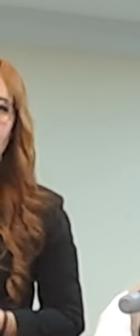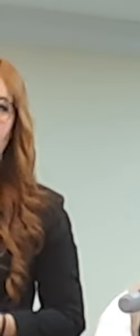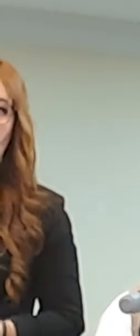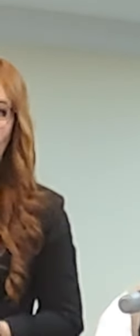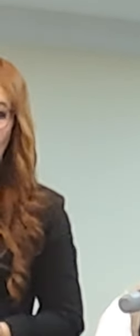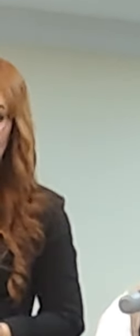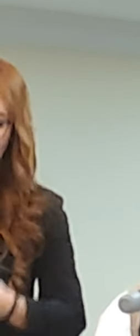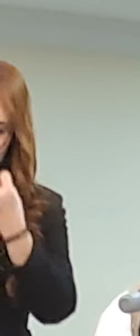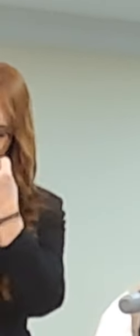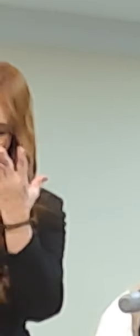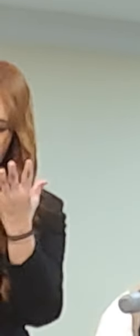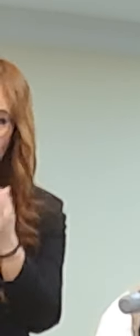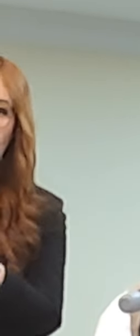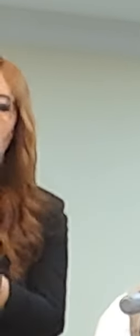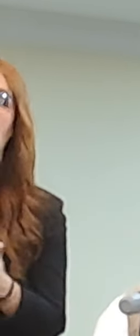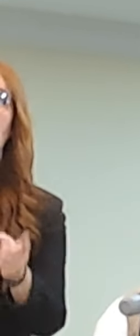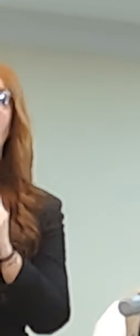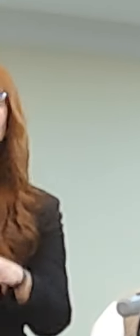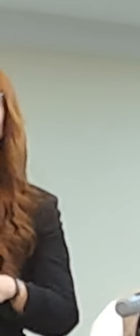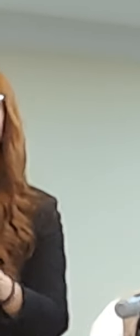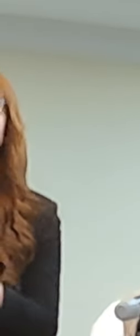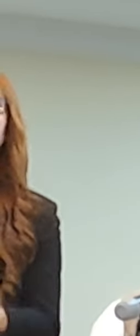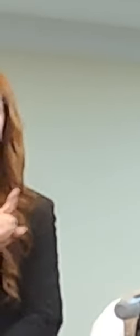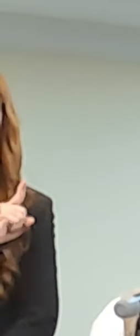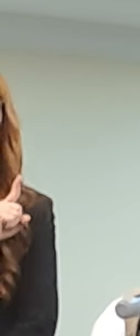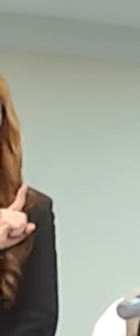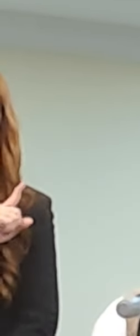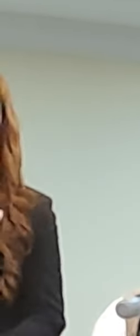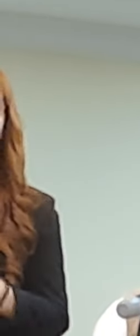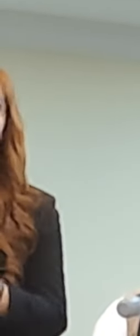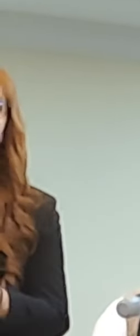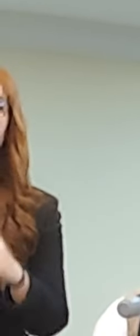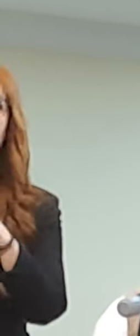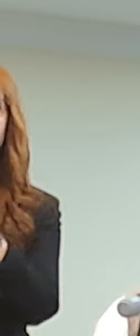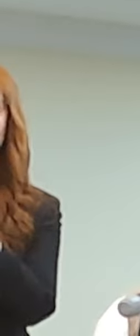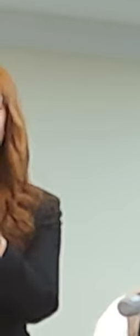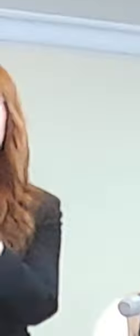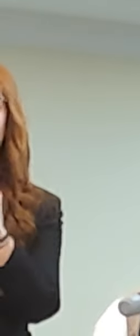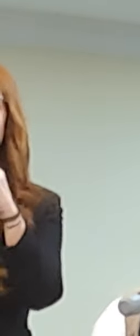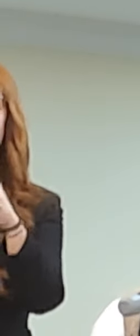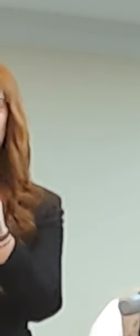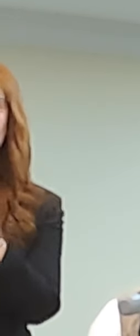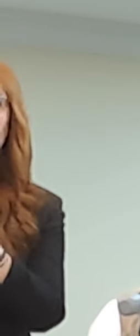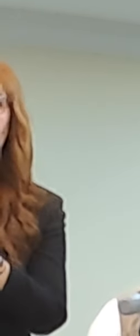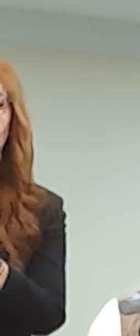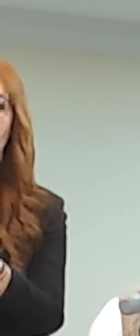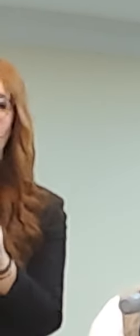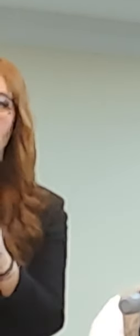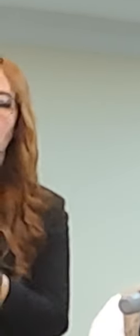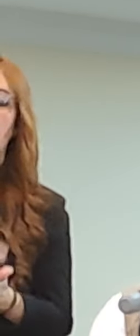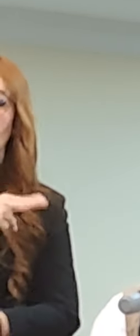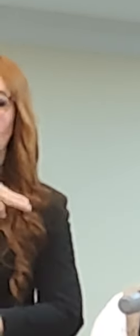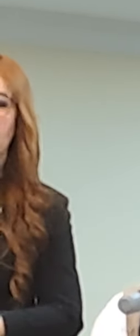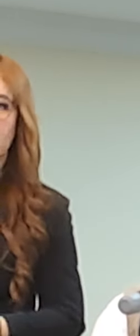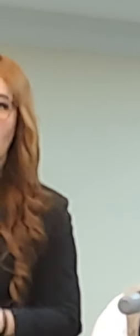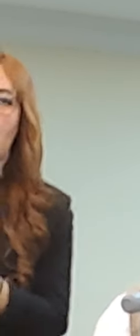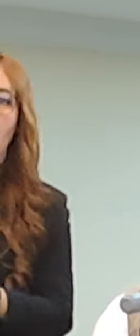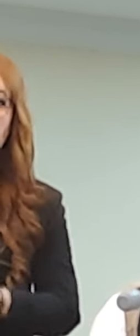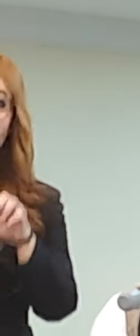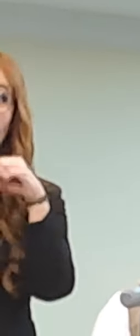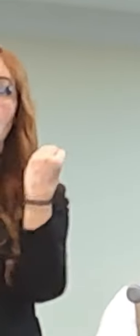kami sampaikan bahwa APSIFOR ini kami adalah pihak independen. APSIFOR Asosiasi Psikologi Forensik Himpunan Psikologi Indonesia